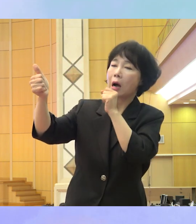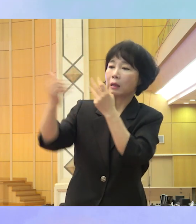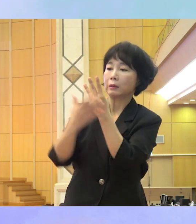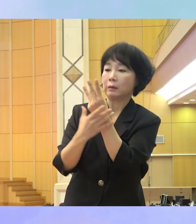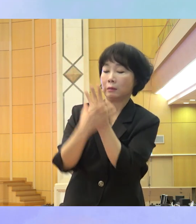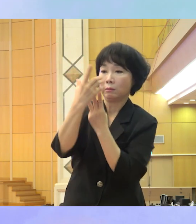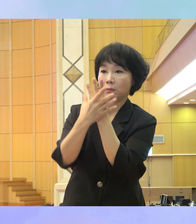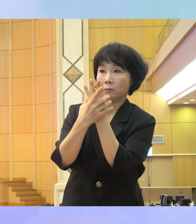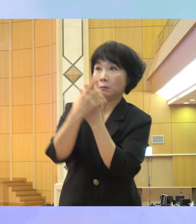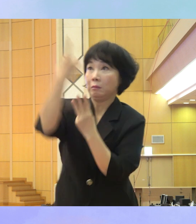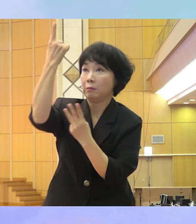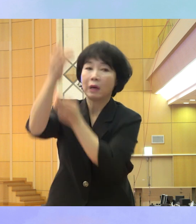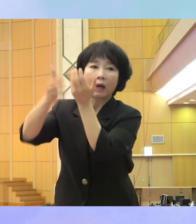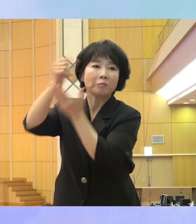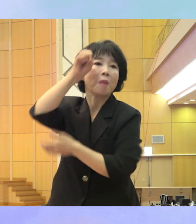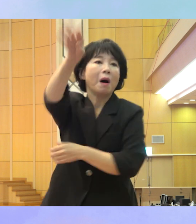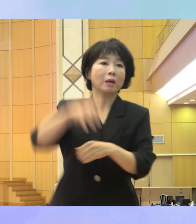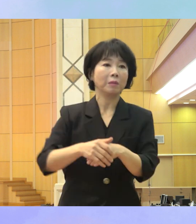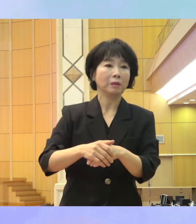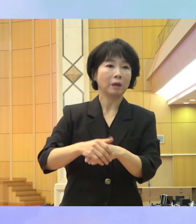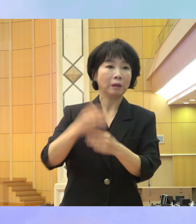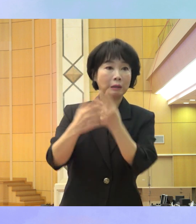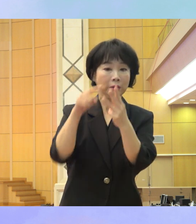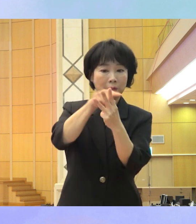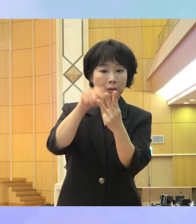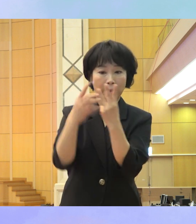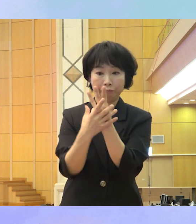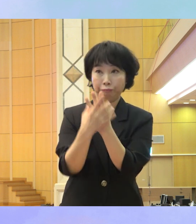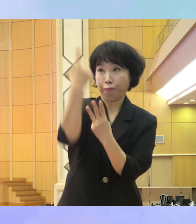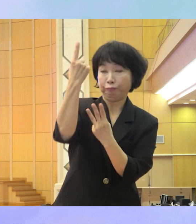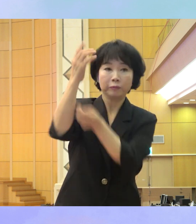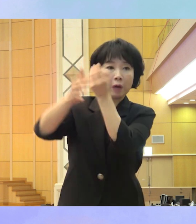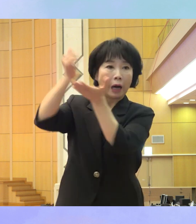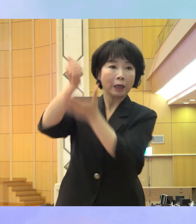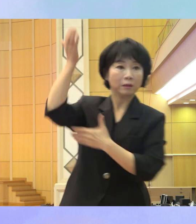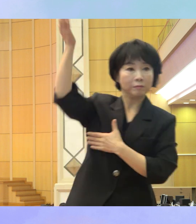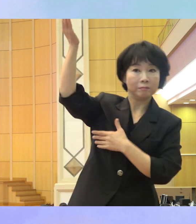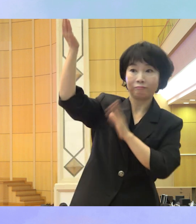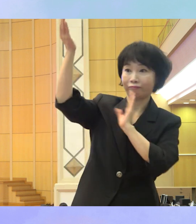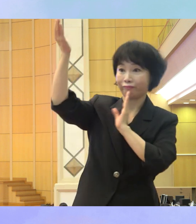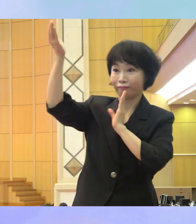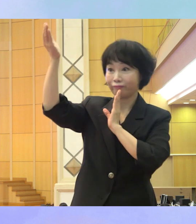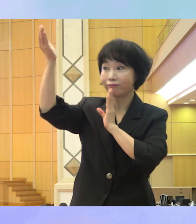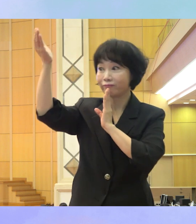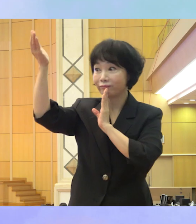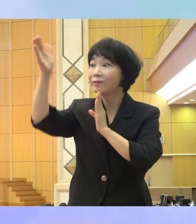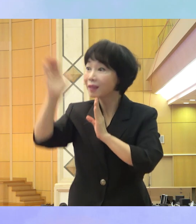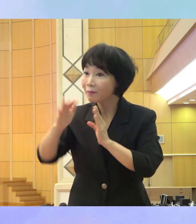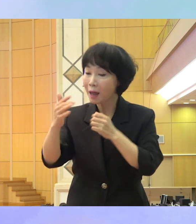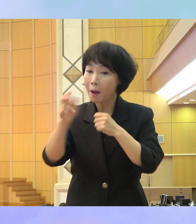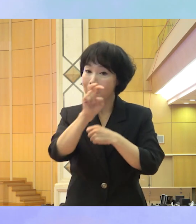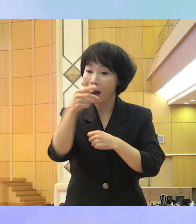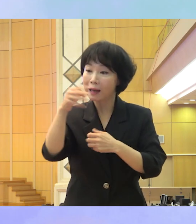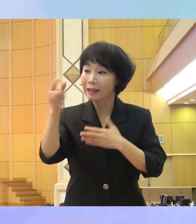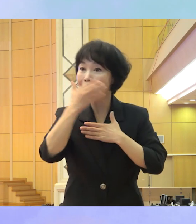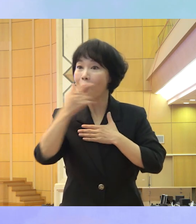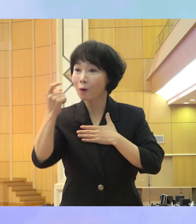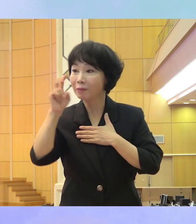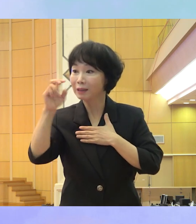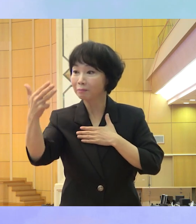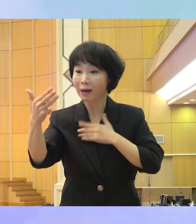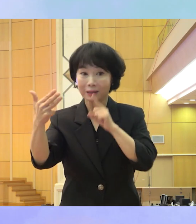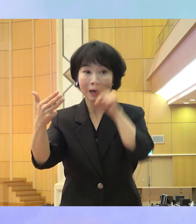삼위일체 하나님이라 그럽니다. 삼위 되시는 하나님이십니다. 그래서 마태복음